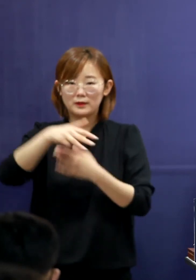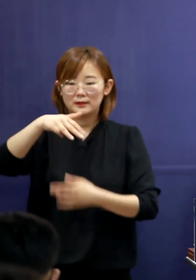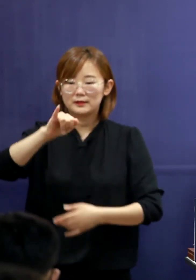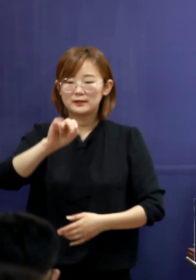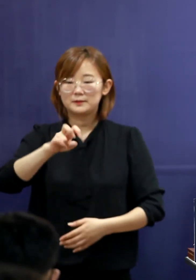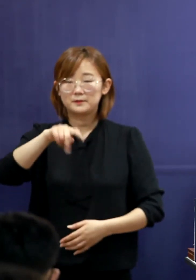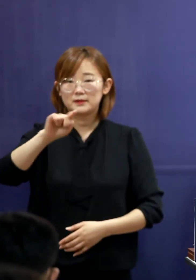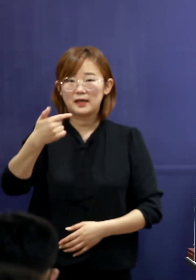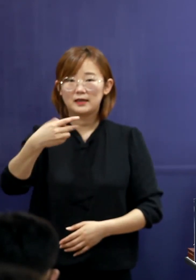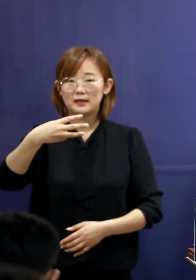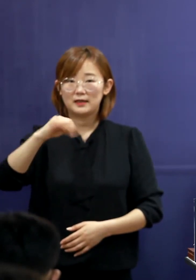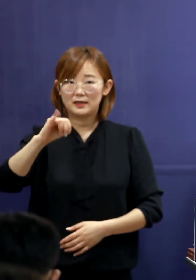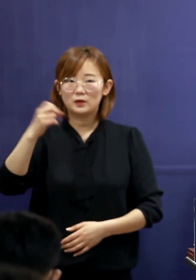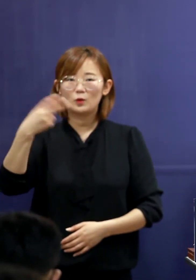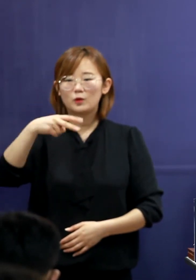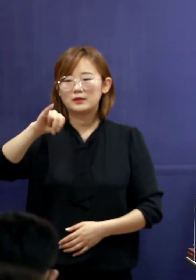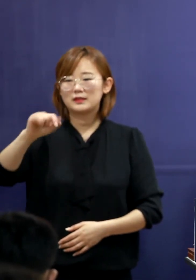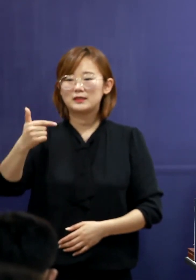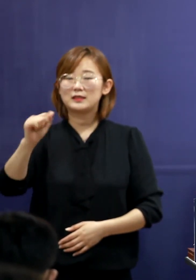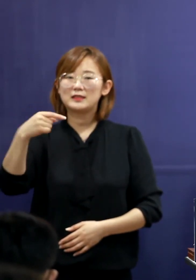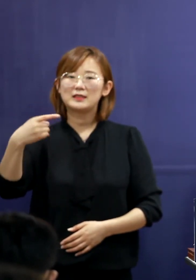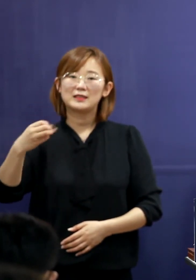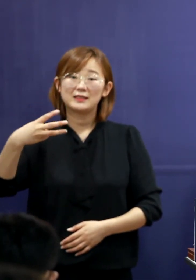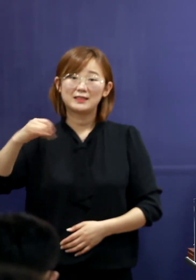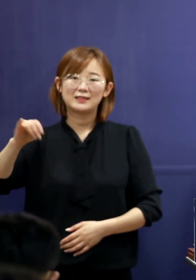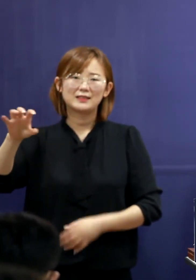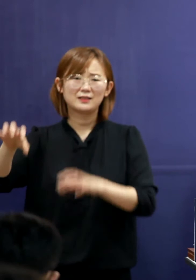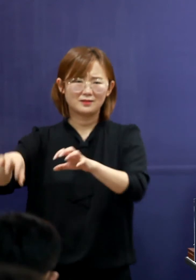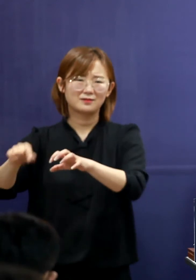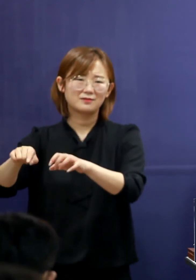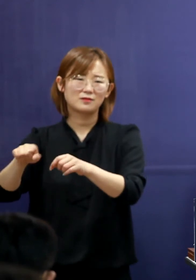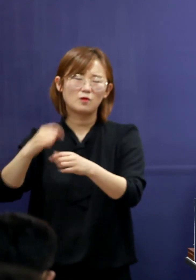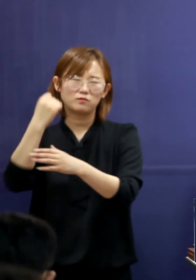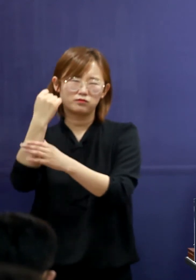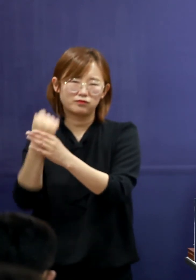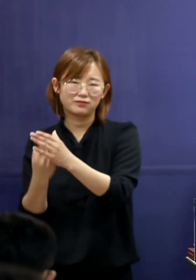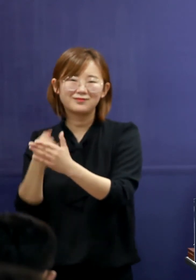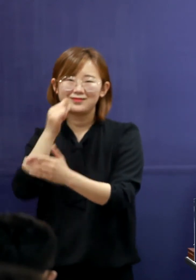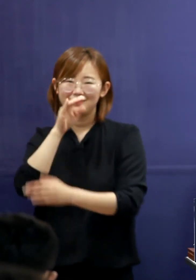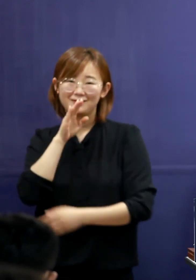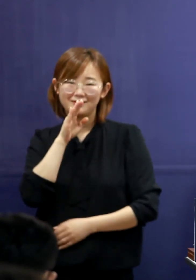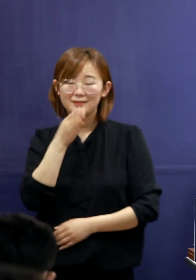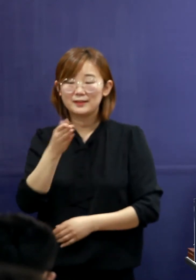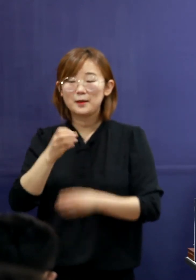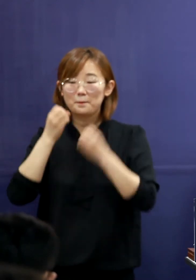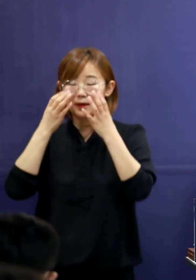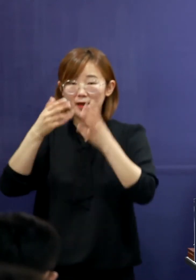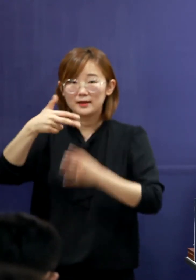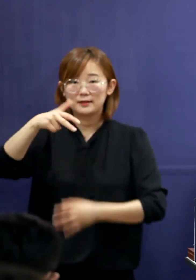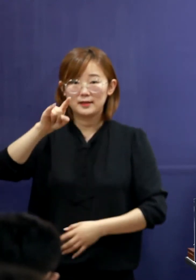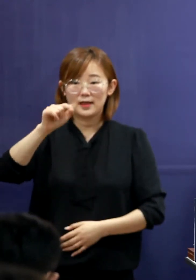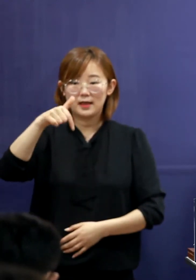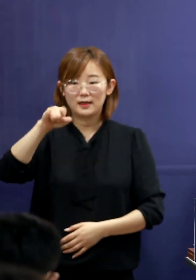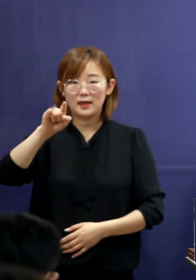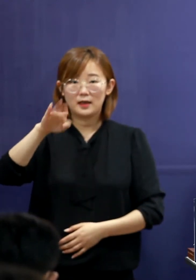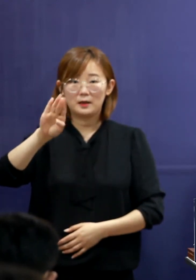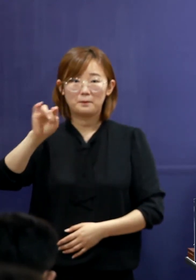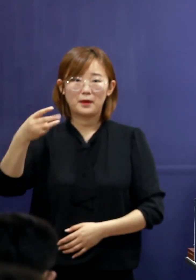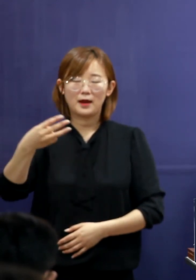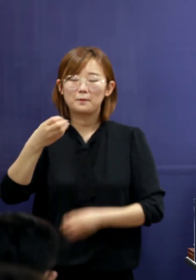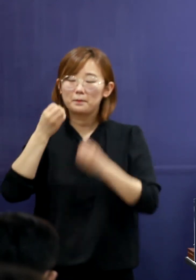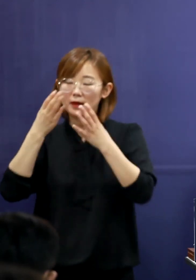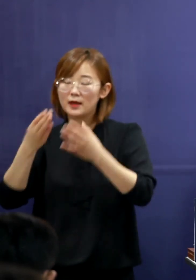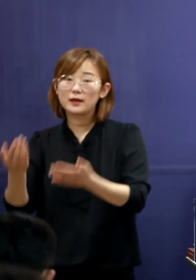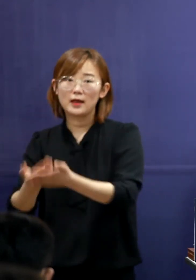신흥리 이런 곳이었습니다. 이런 곳인데 거기는 재개발 구역으로 지정돼서 한 10년